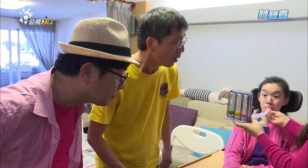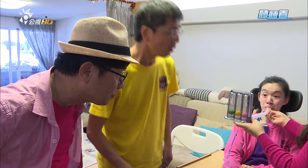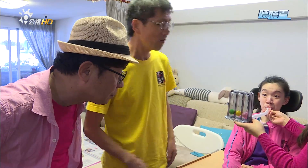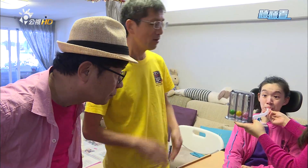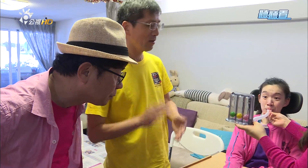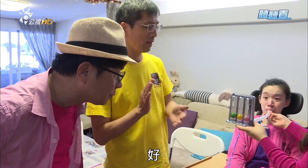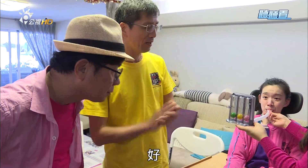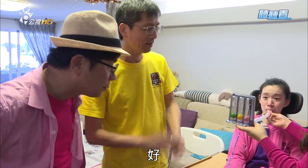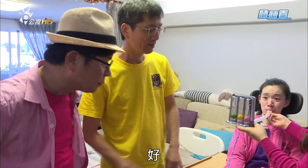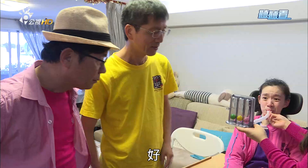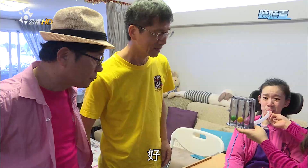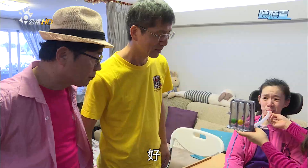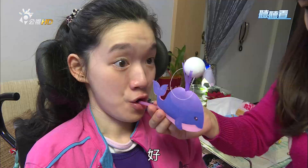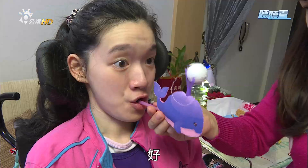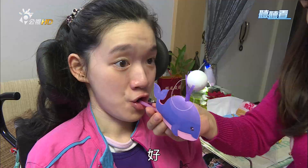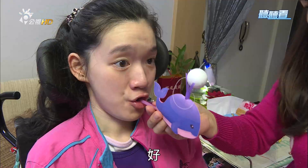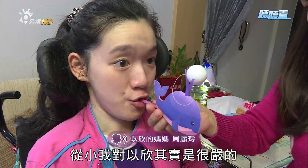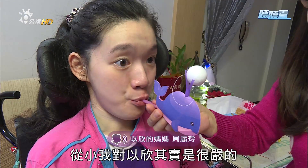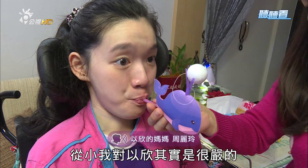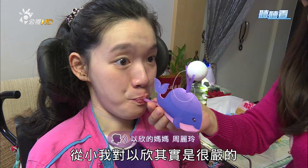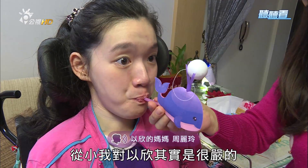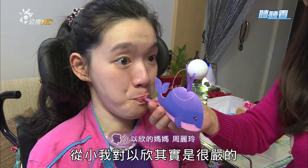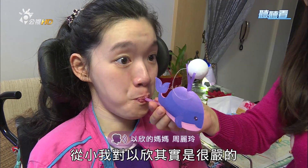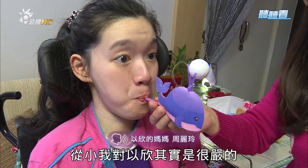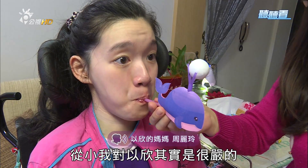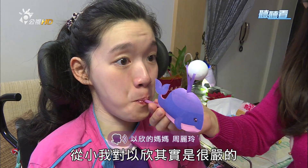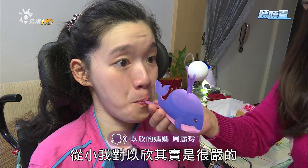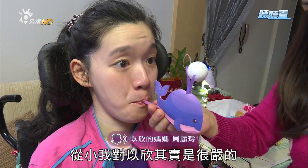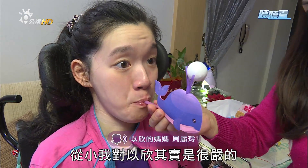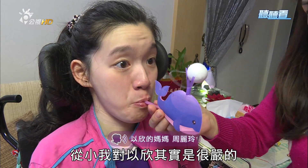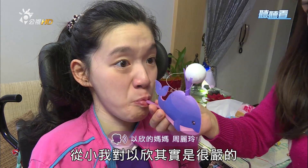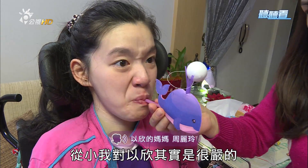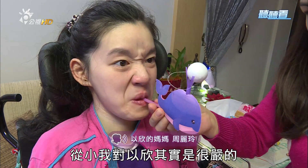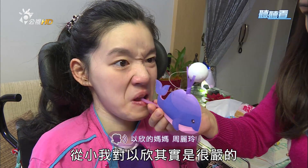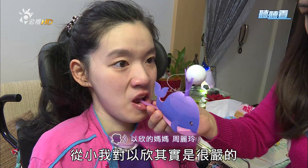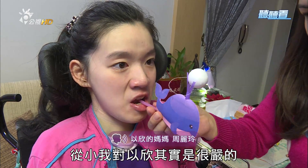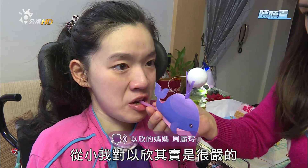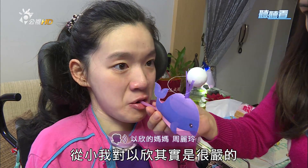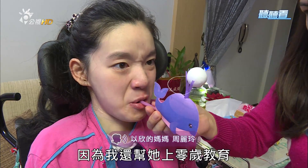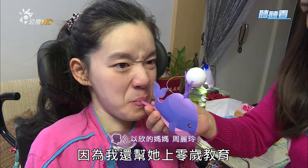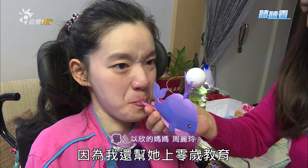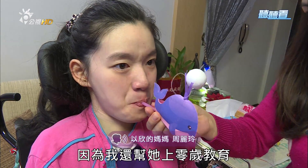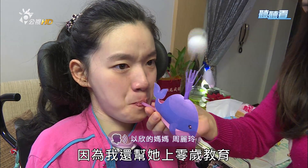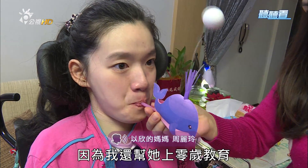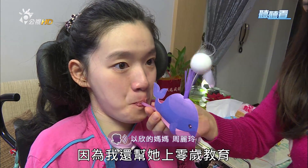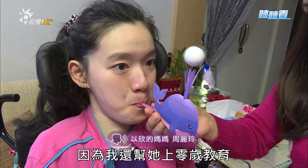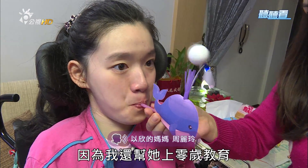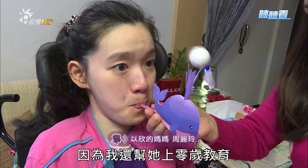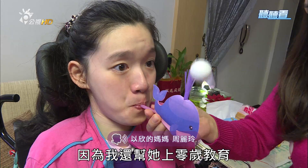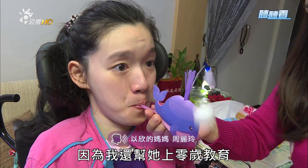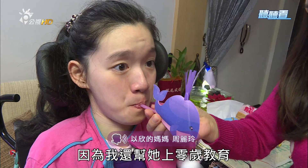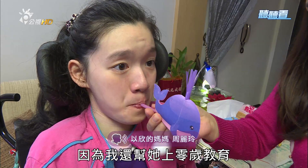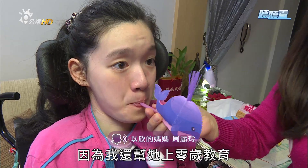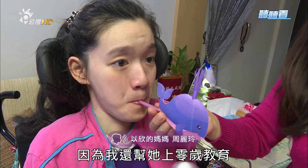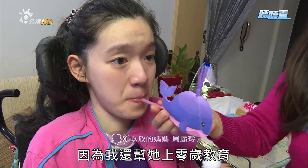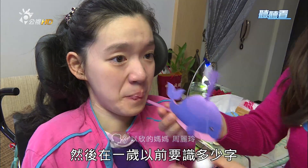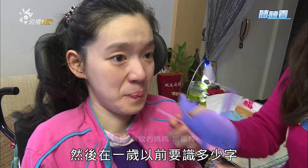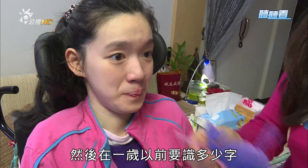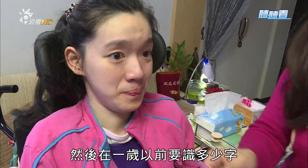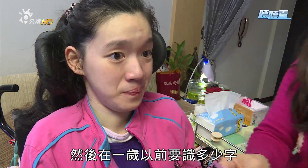呀，哎， 哦，好。 从小我对乙欣其实是很严的，因为我还帮他上零岁教育，然后在一